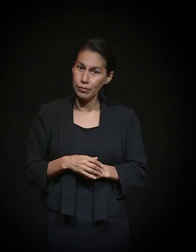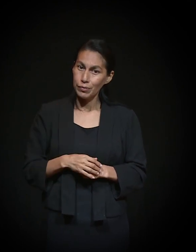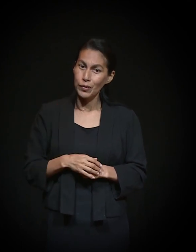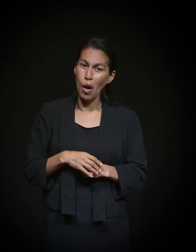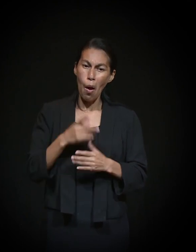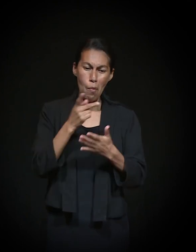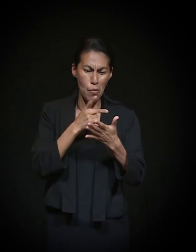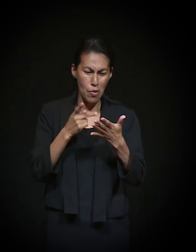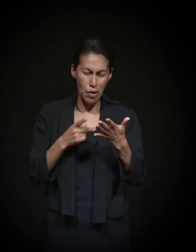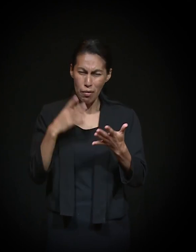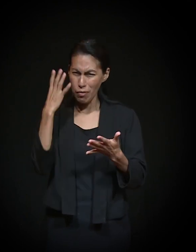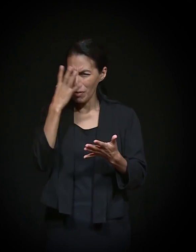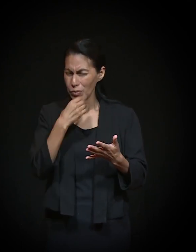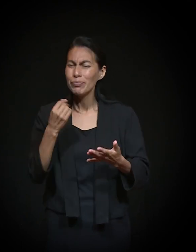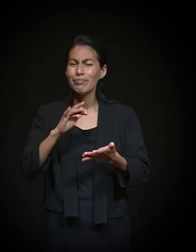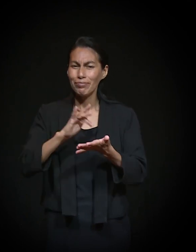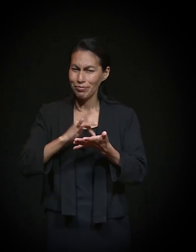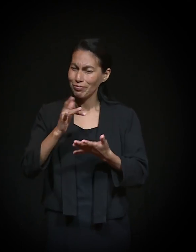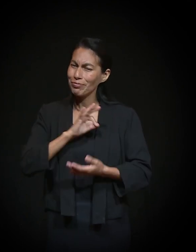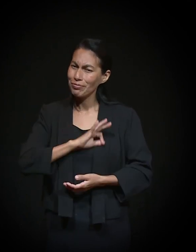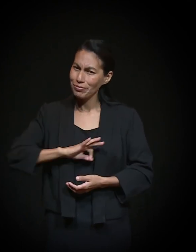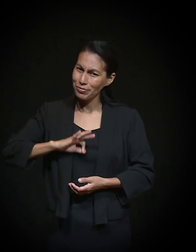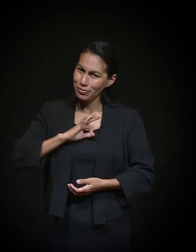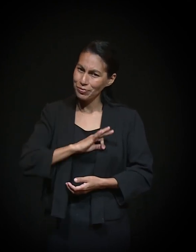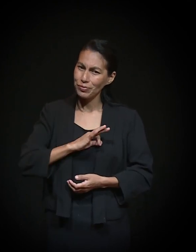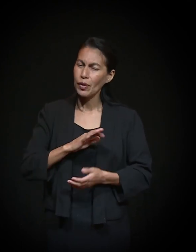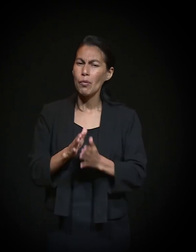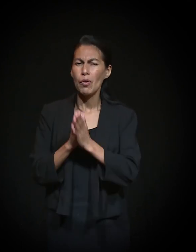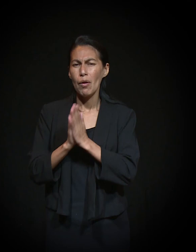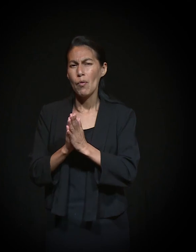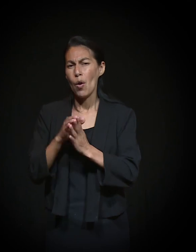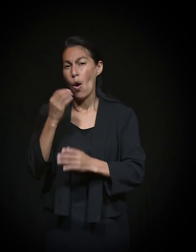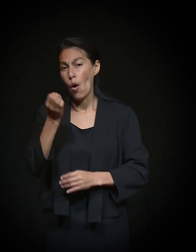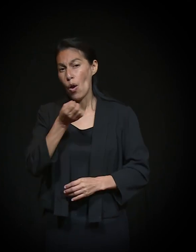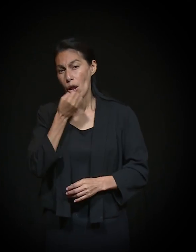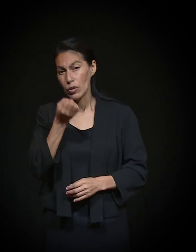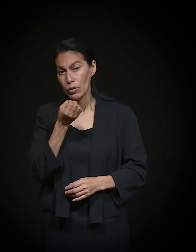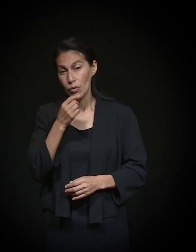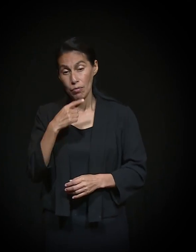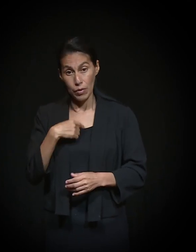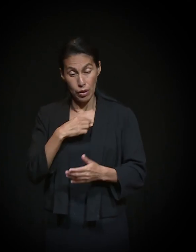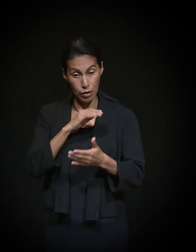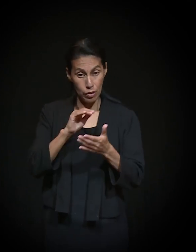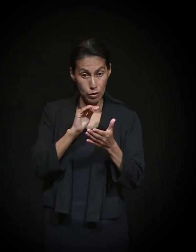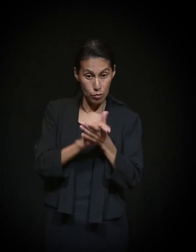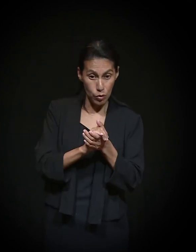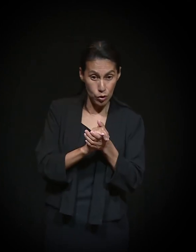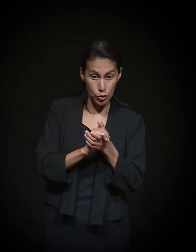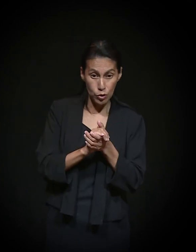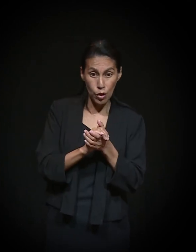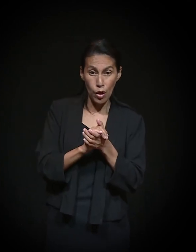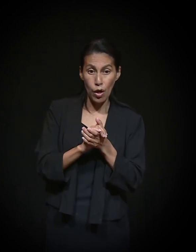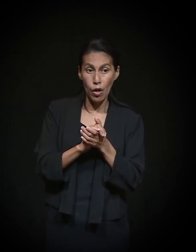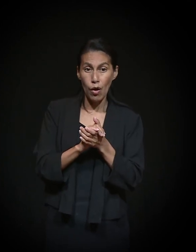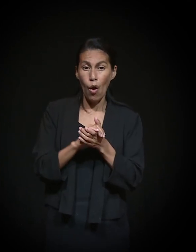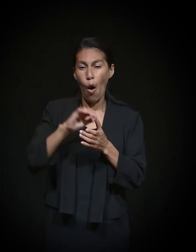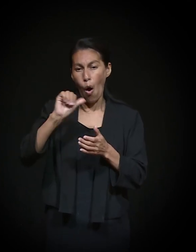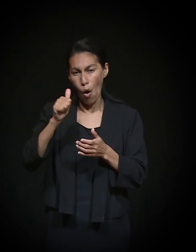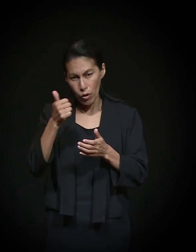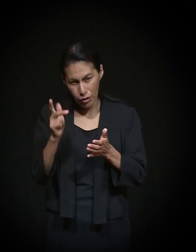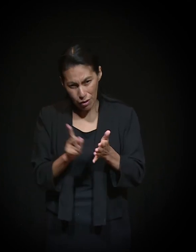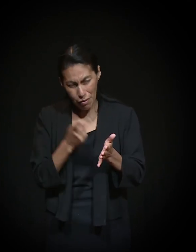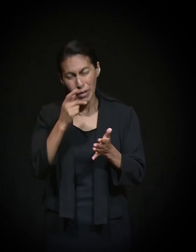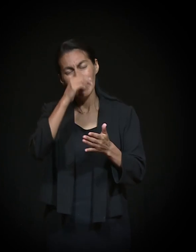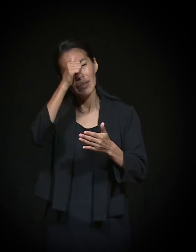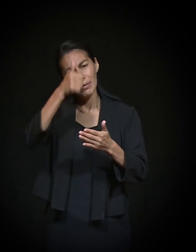muchas felicidades por el bonito programa. Les pido oración por mi esposo para que pueda regresar a la iglesia. Vamos a